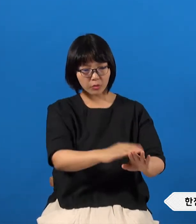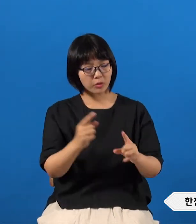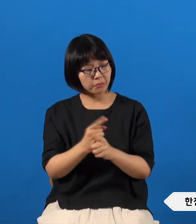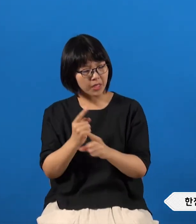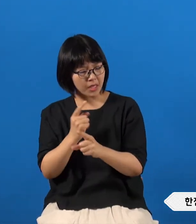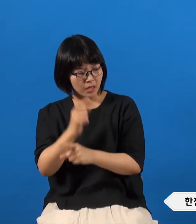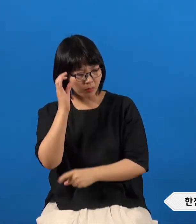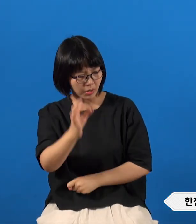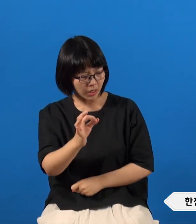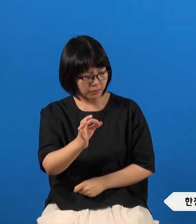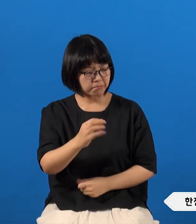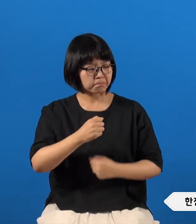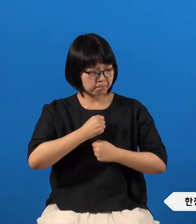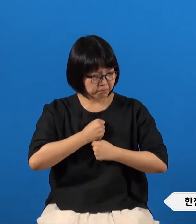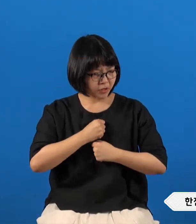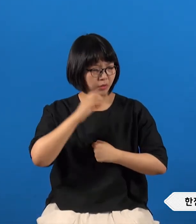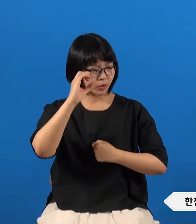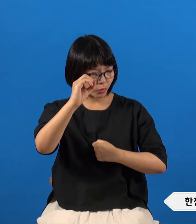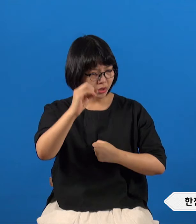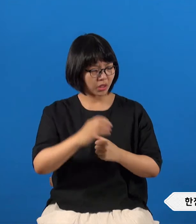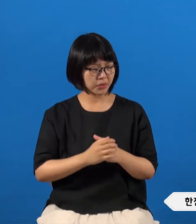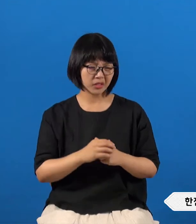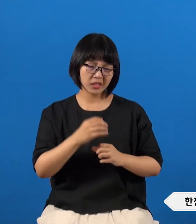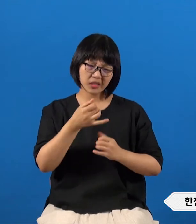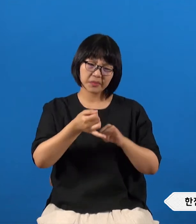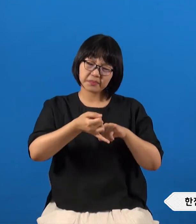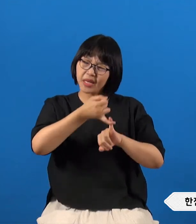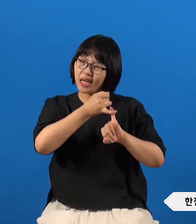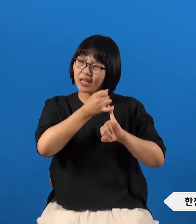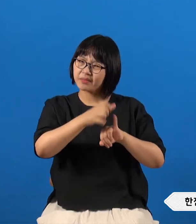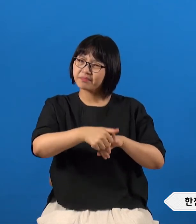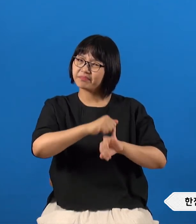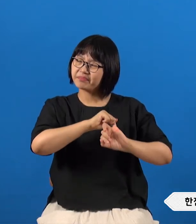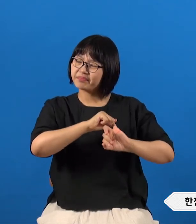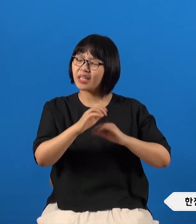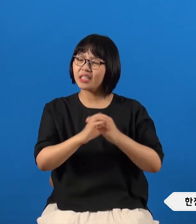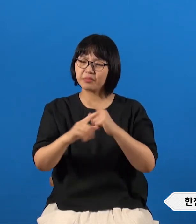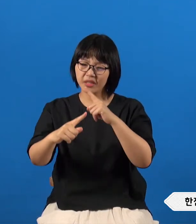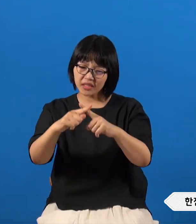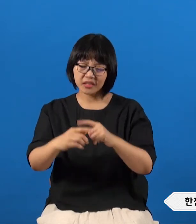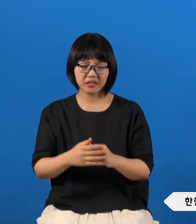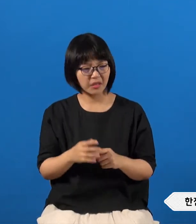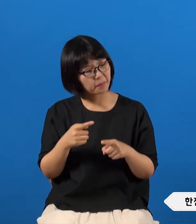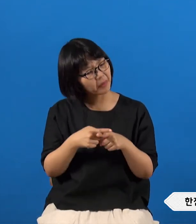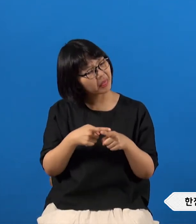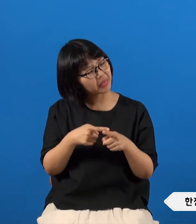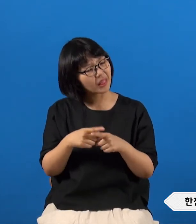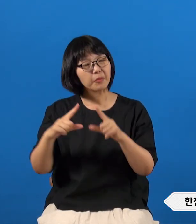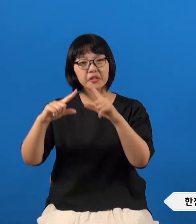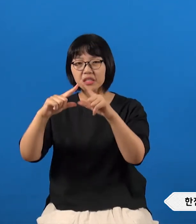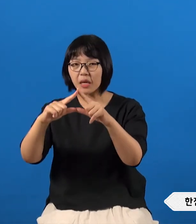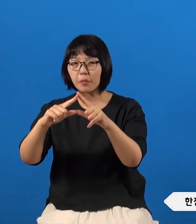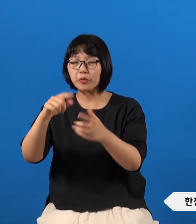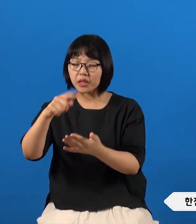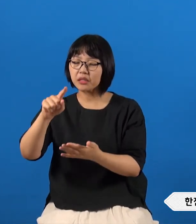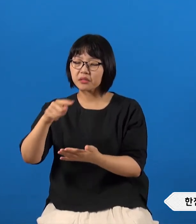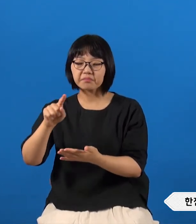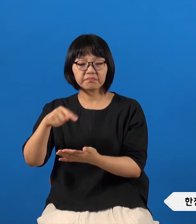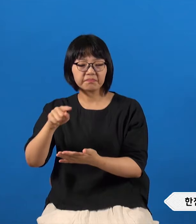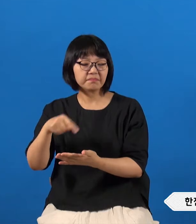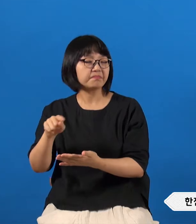그걸 지켰으면 공표, 어겼으면 꽃표, 절반쯤 한 것 같으면 세모, 그렇게